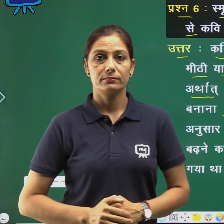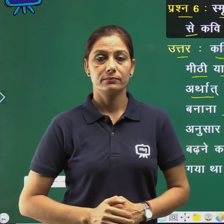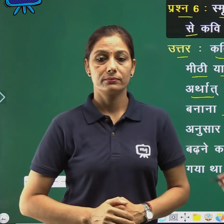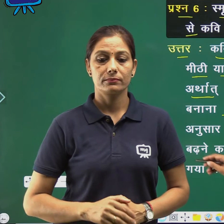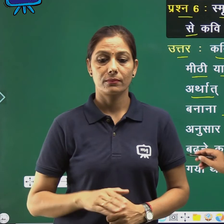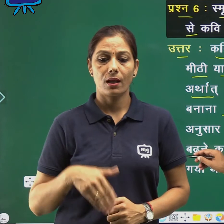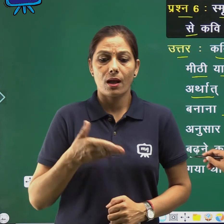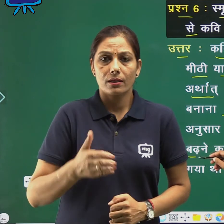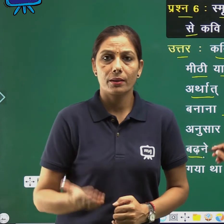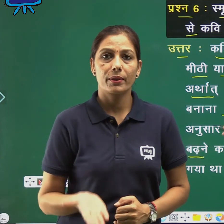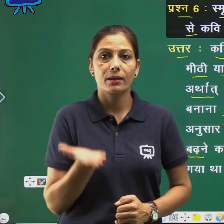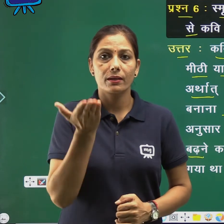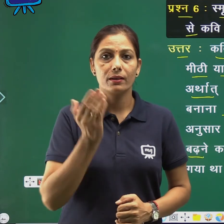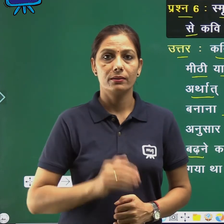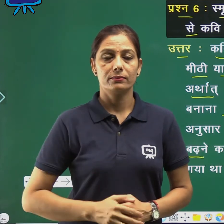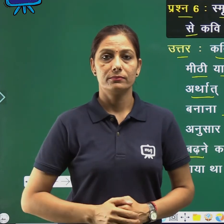आगे बढ़ने का